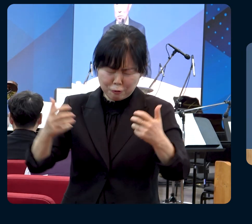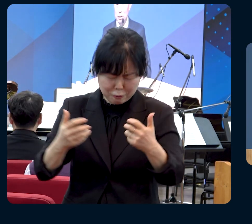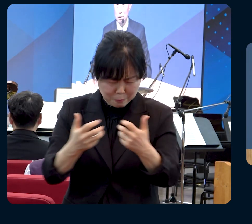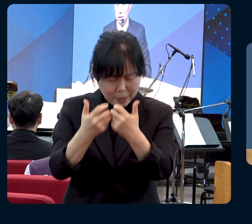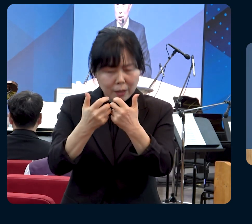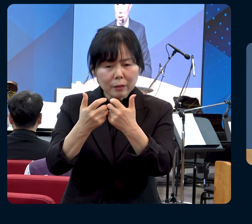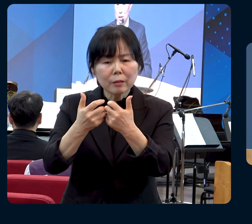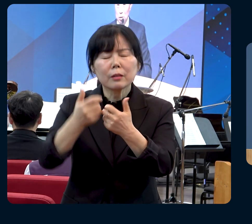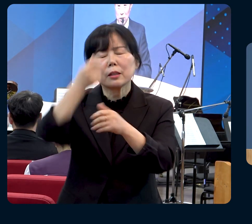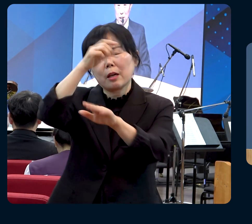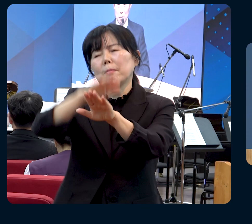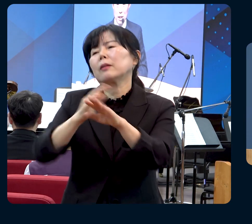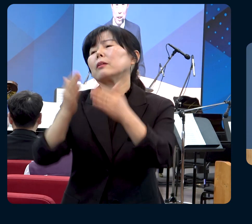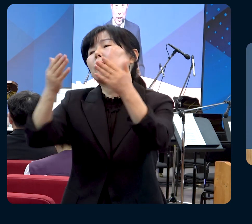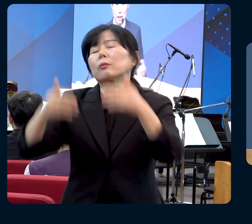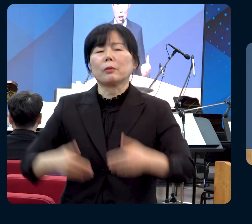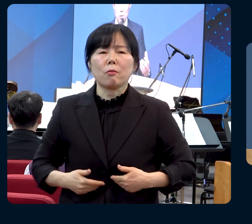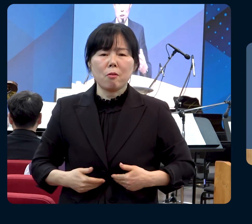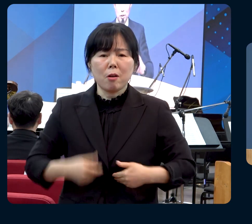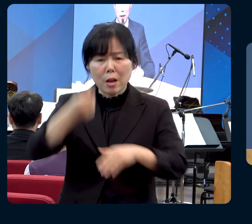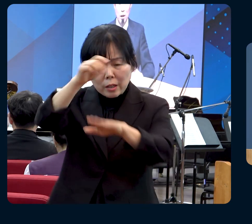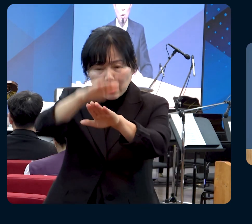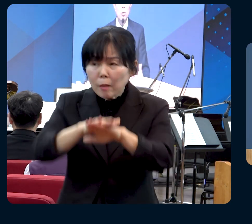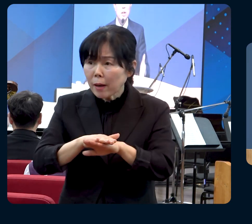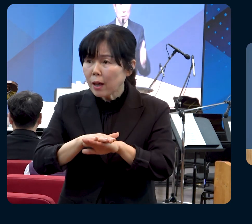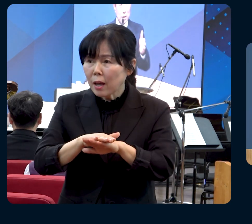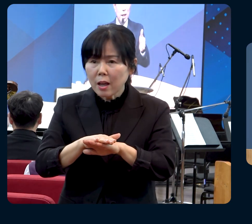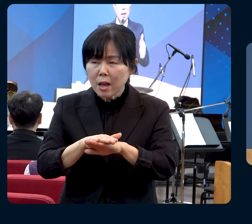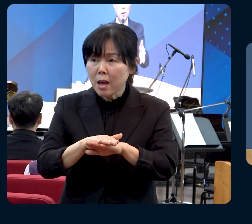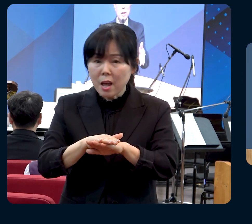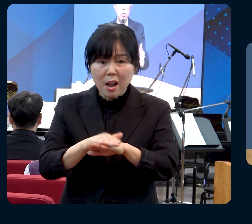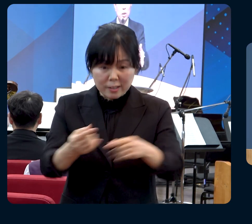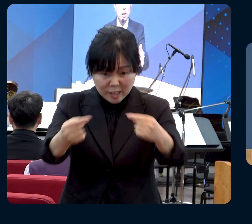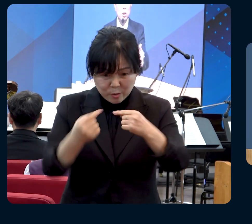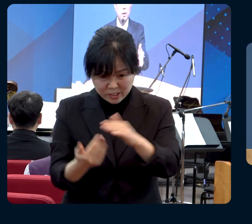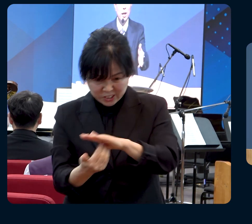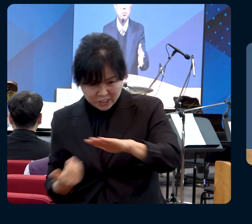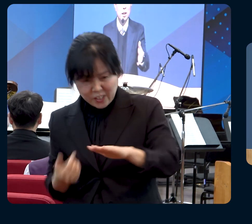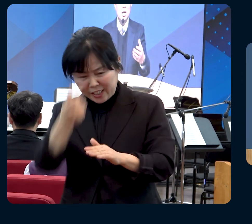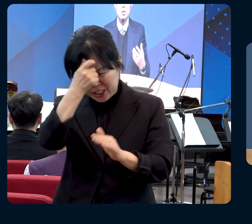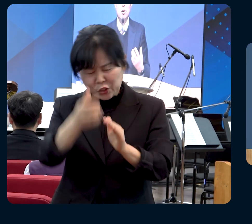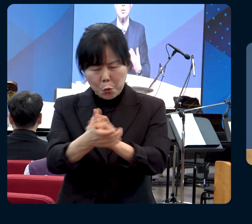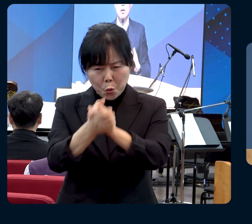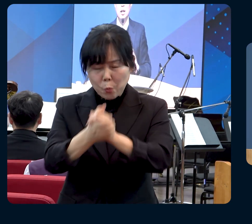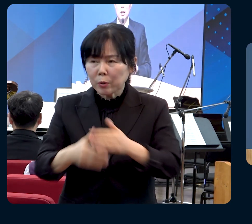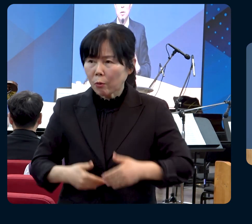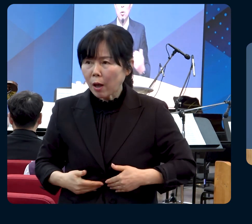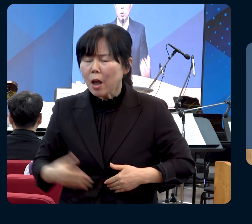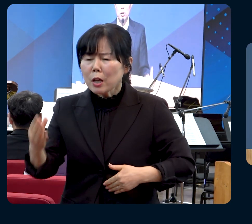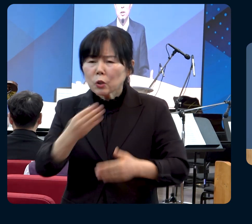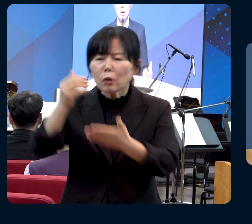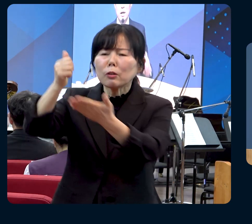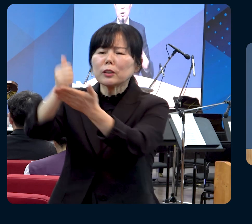예배해야 합니다. 그래서 우리가 예배 자리에 나오기 전에 혹은 예배 자리에 나와서도 우리는 기도해야 합니다. 성령 하나님, 오늘도 예배의 영으로